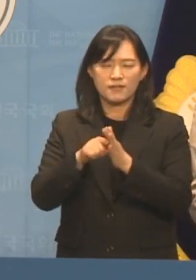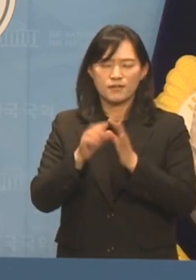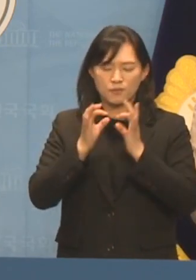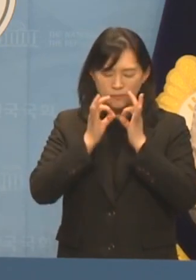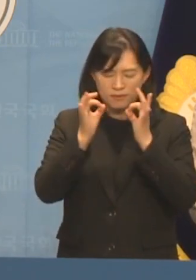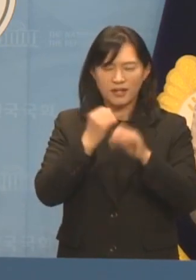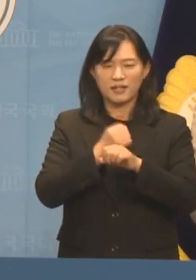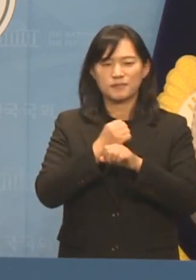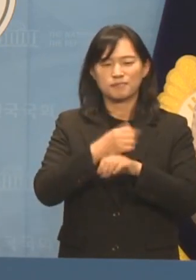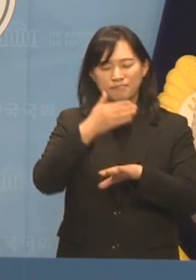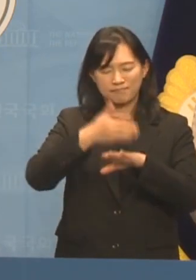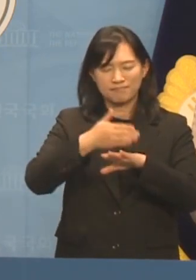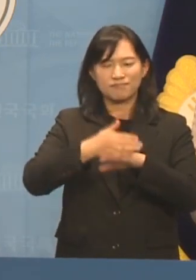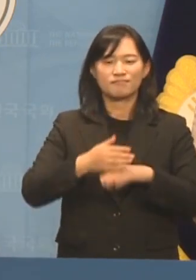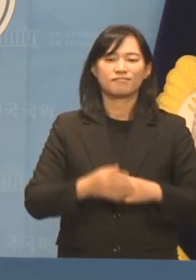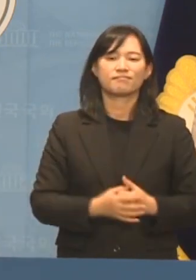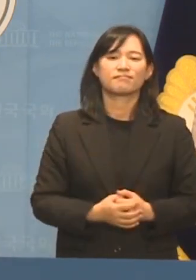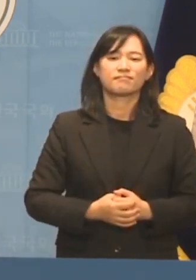하겠습니다. 감사합니다.